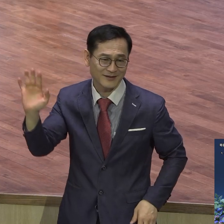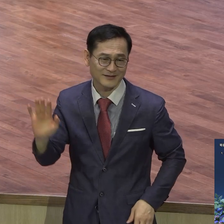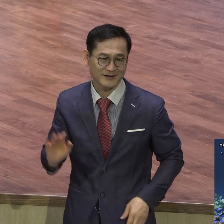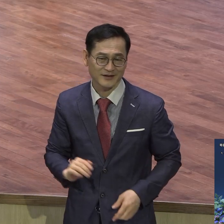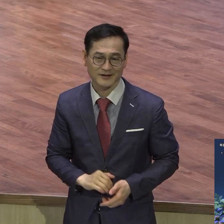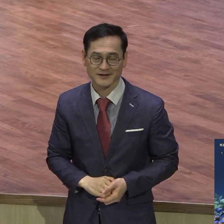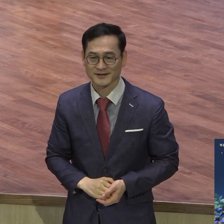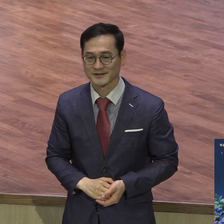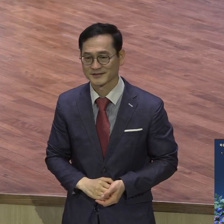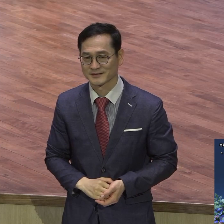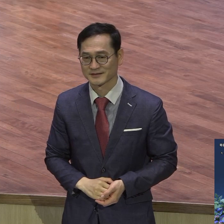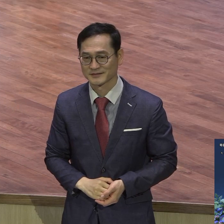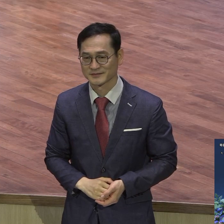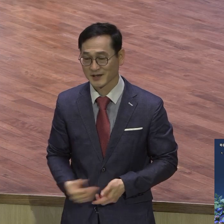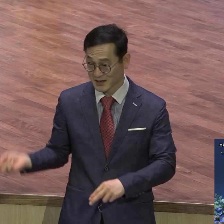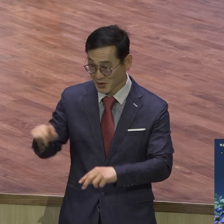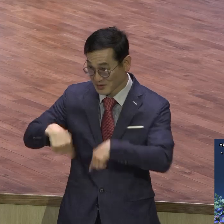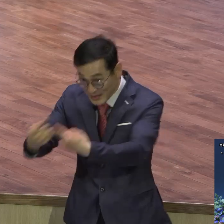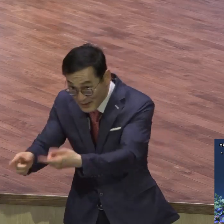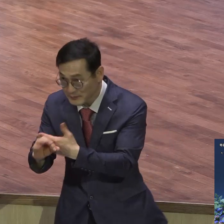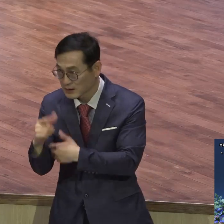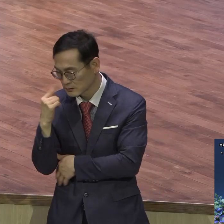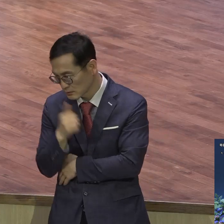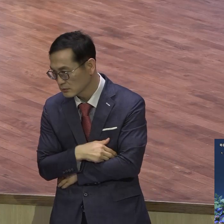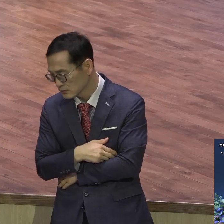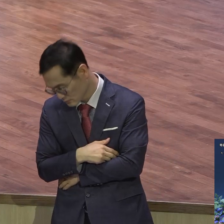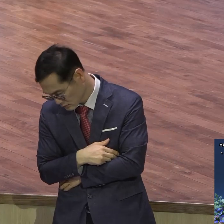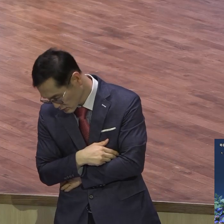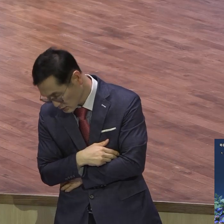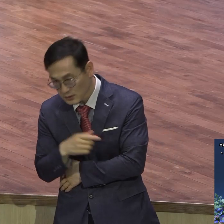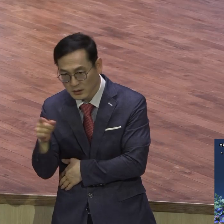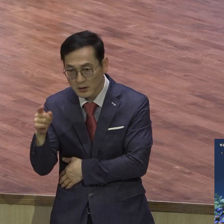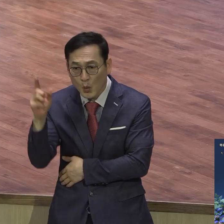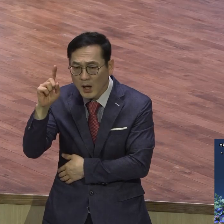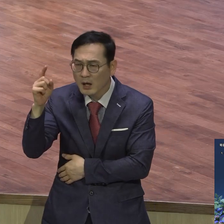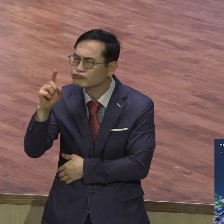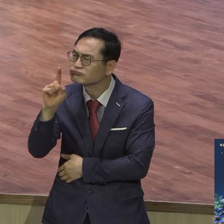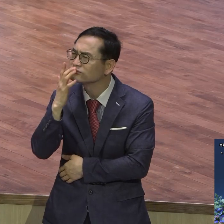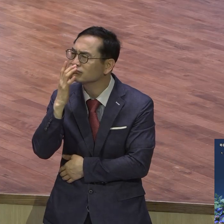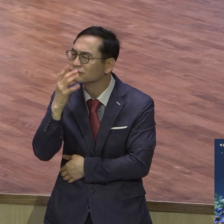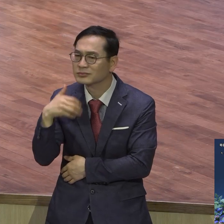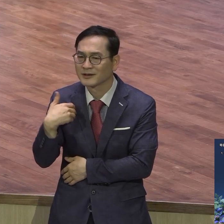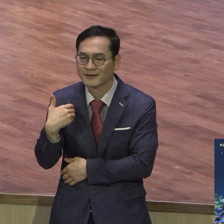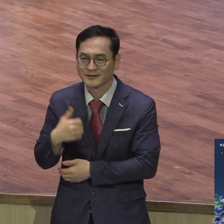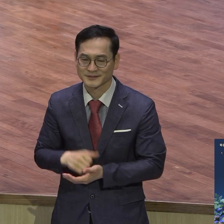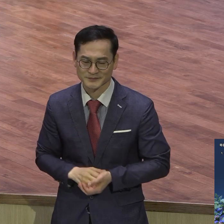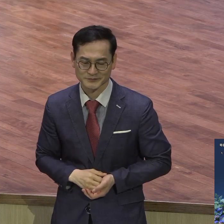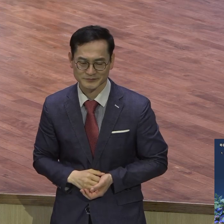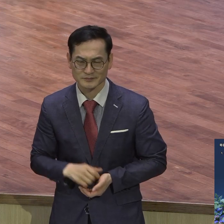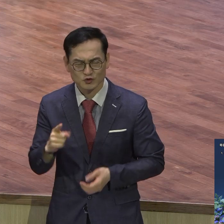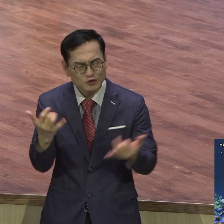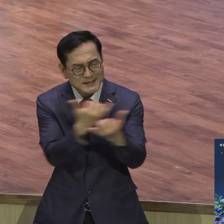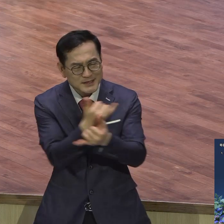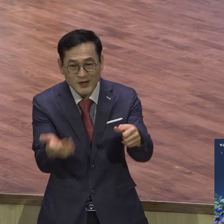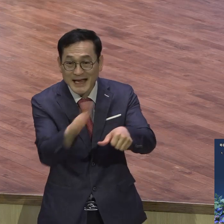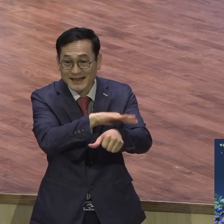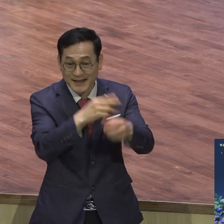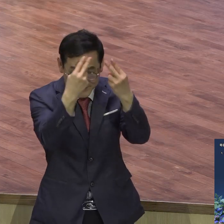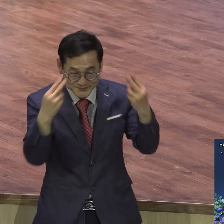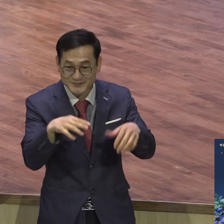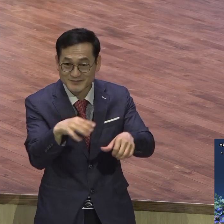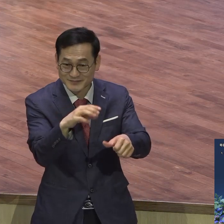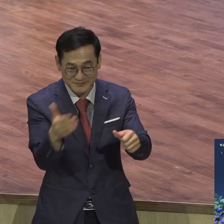나오지요. 졸지요. 영적인 말을 못 알아들으니까 이번에 장례식에 가서 제가 친척 장례식에 가서